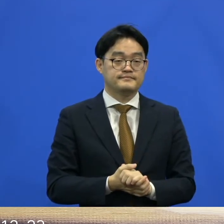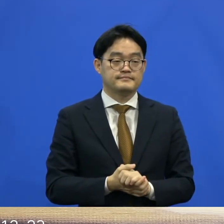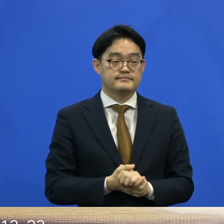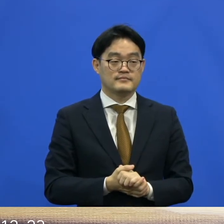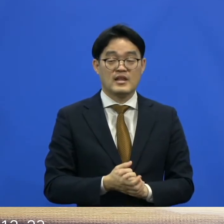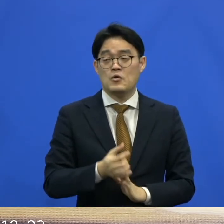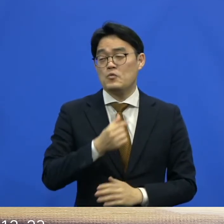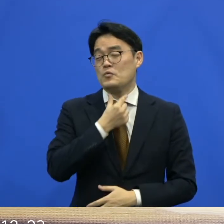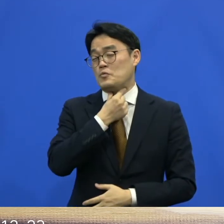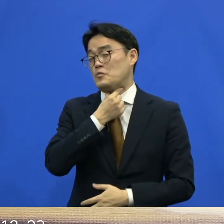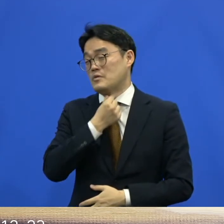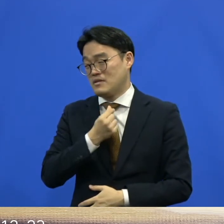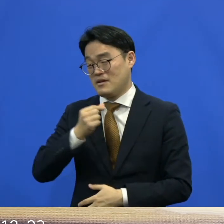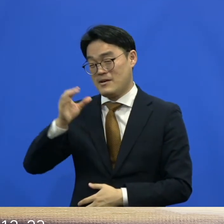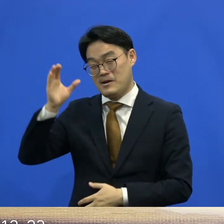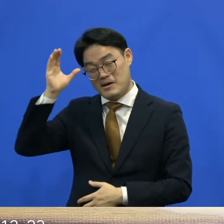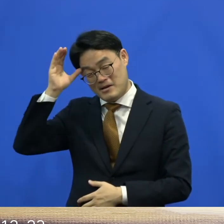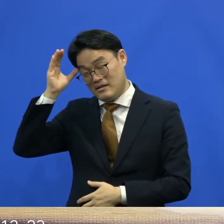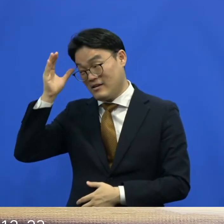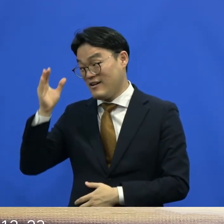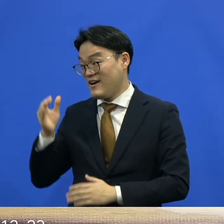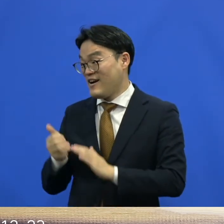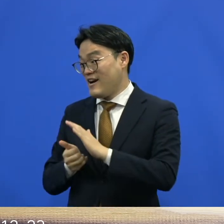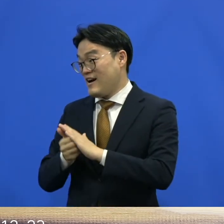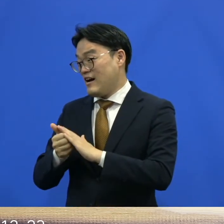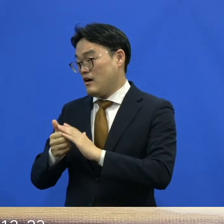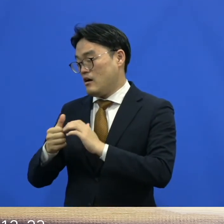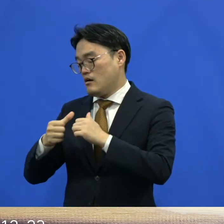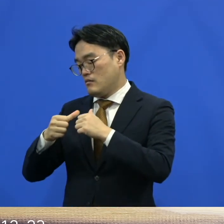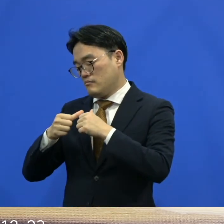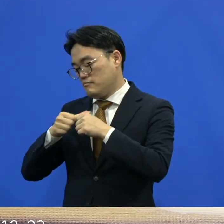바라던 그 기대와 희망이 깨어져 버린 순간을 맞습니다.